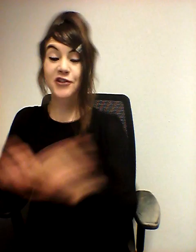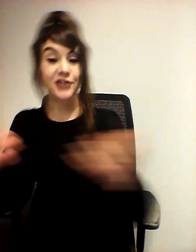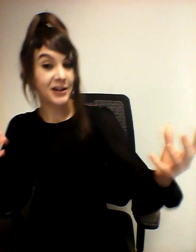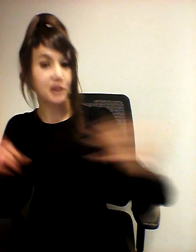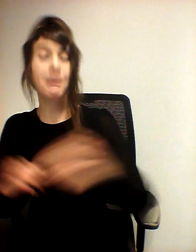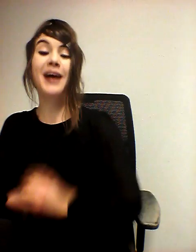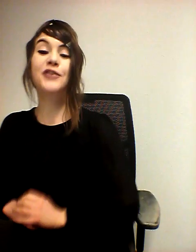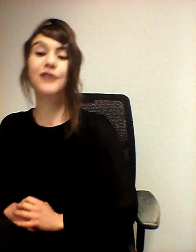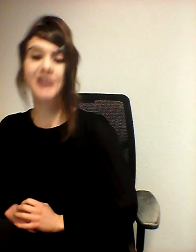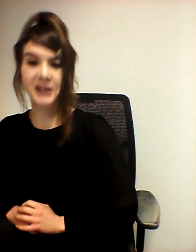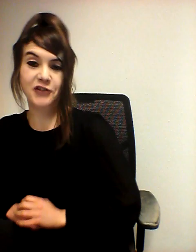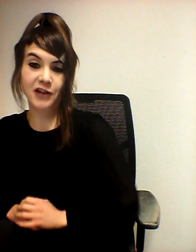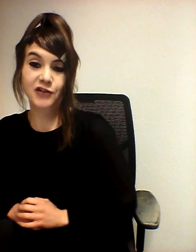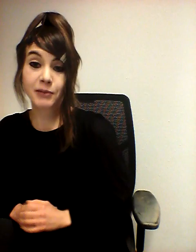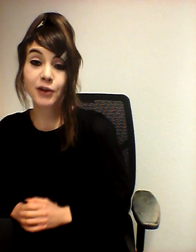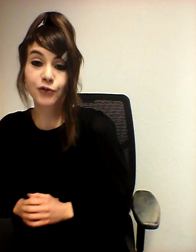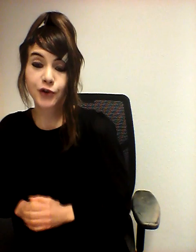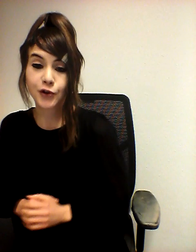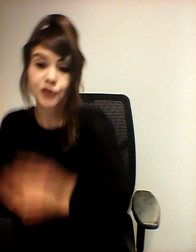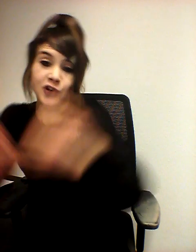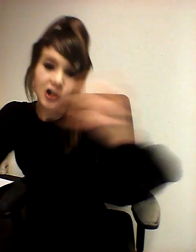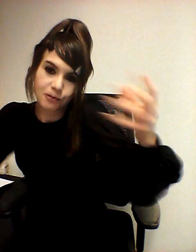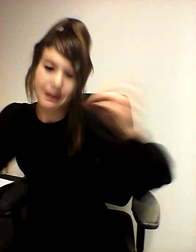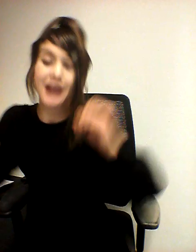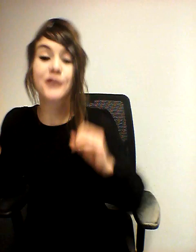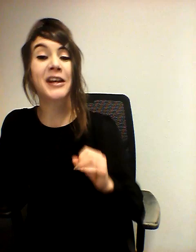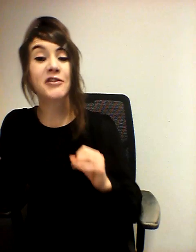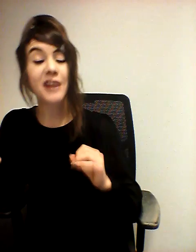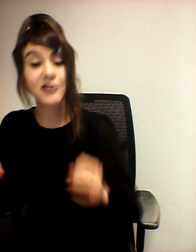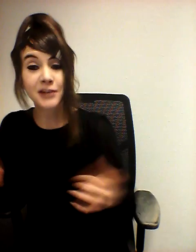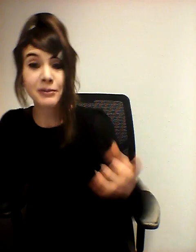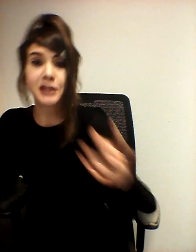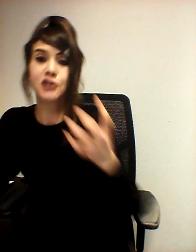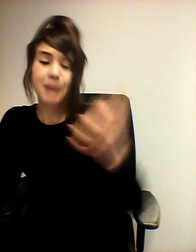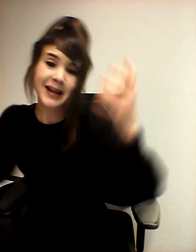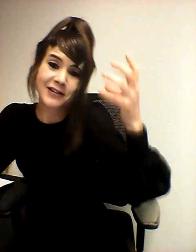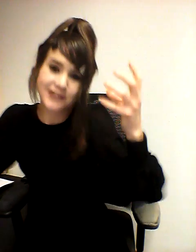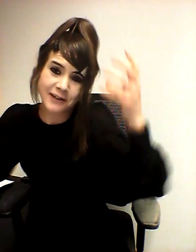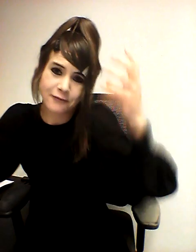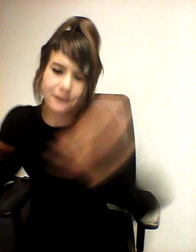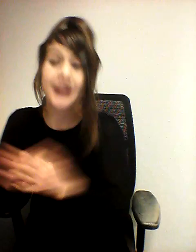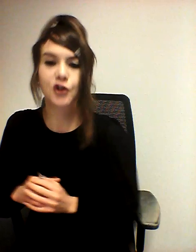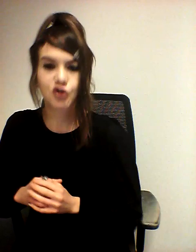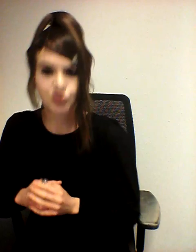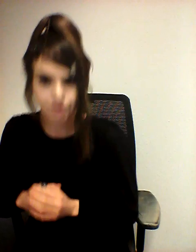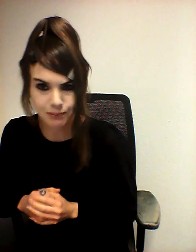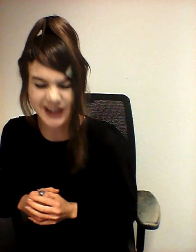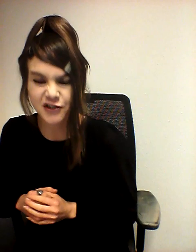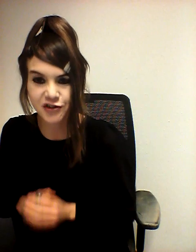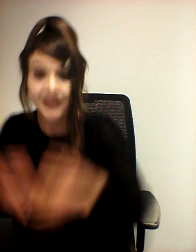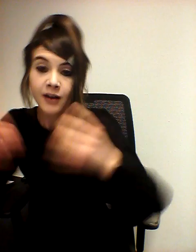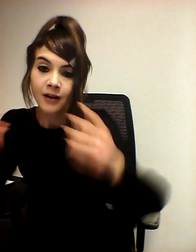eiwitsplitsende spijsverteringsenzymen. Dus spijsverteringsenzymen die specifiek de splitsing